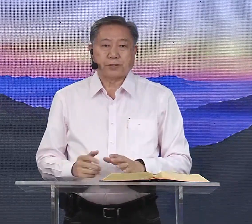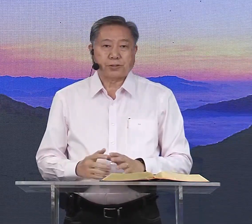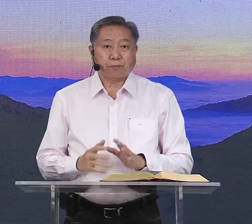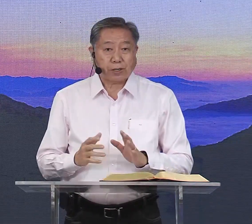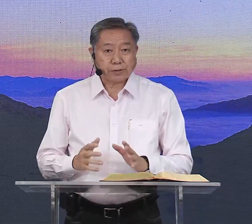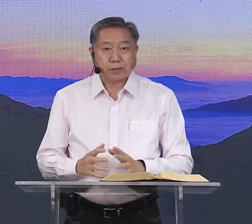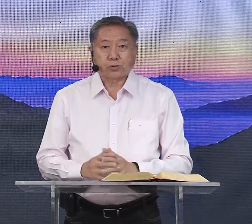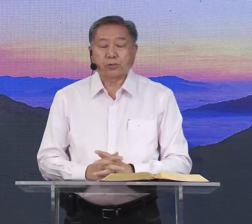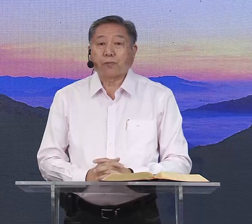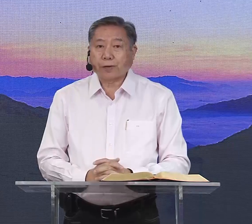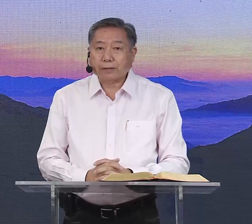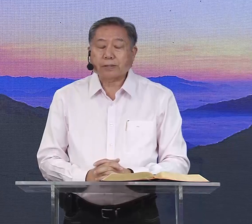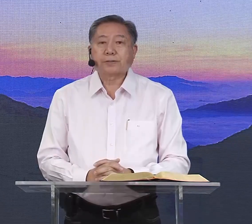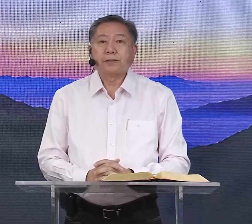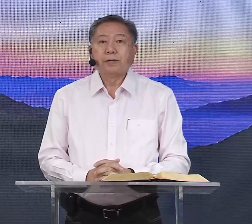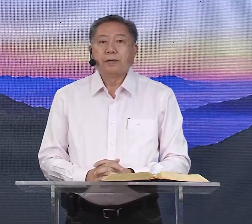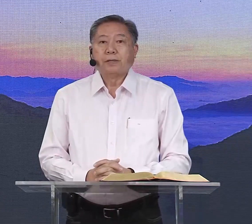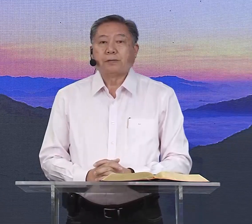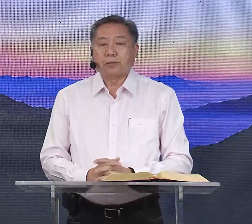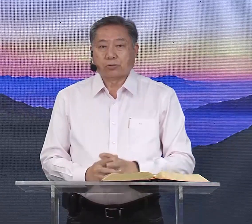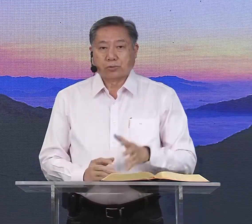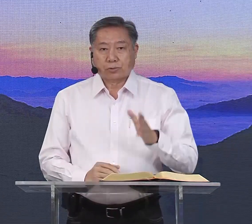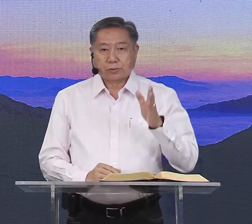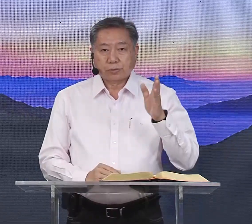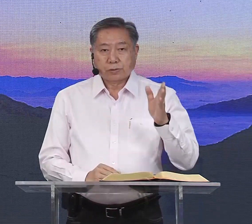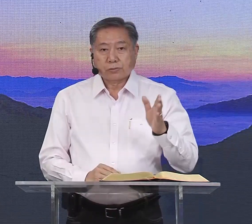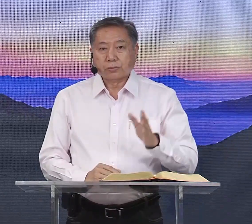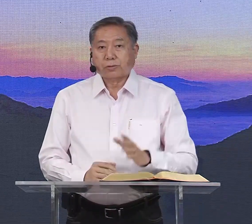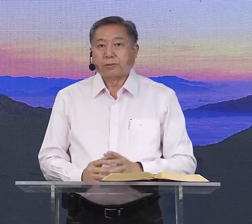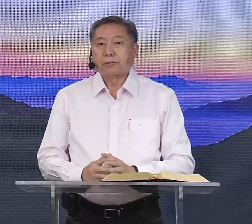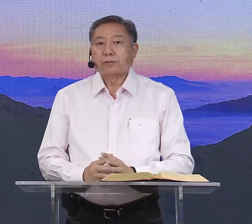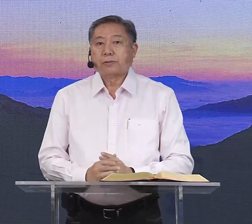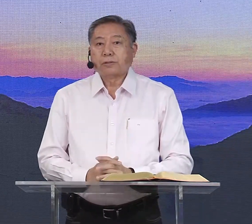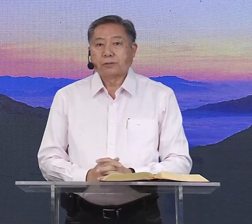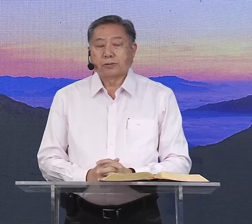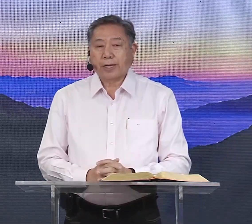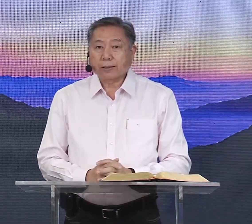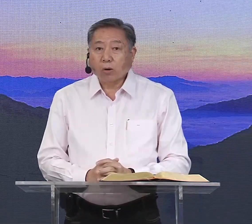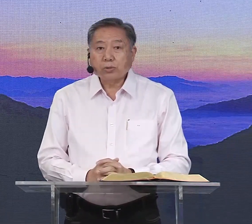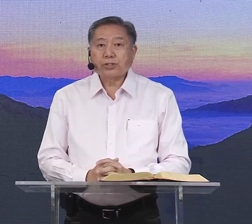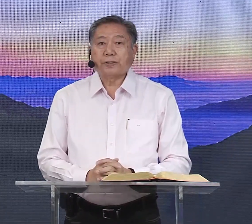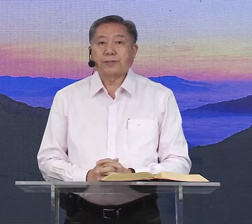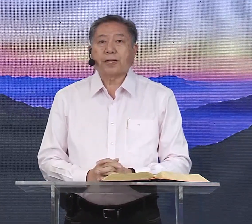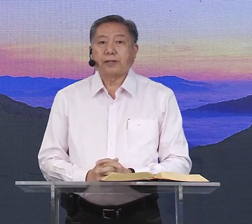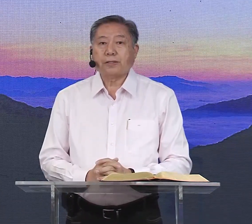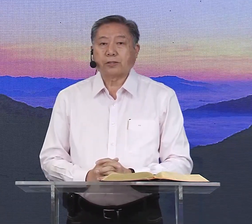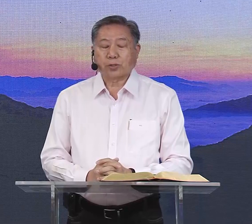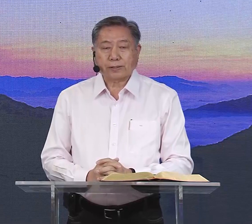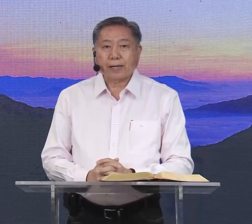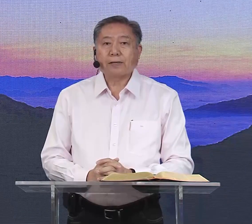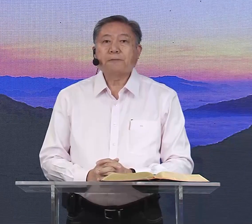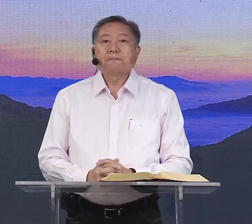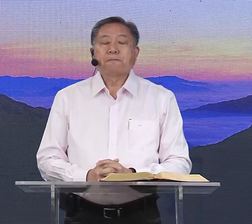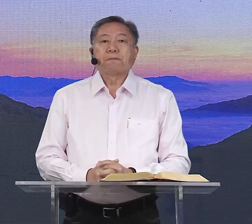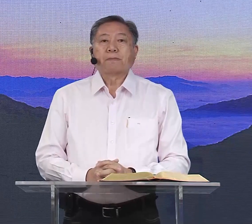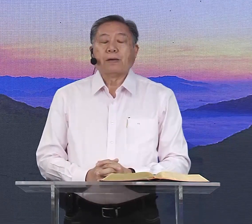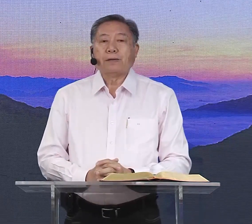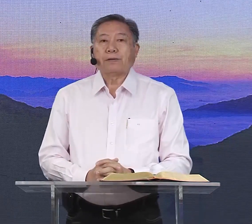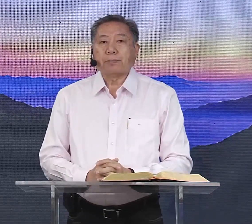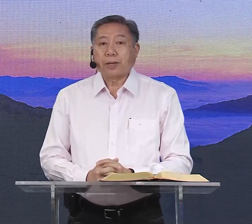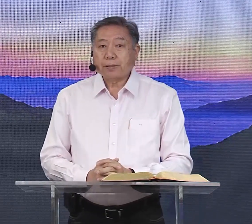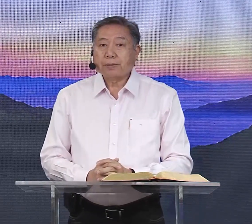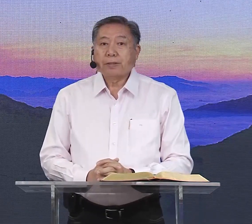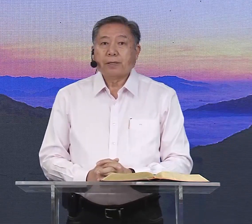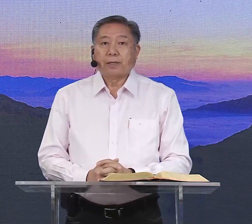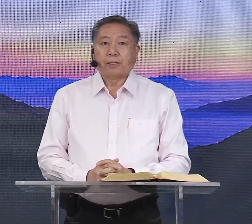aproveite esse dia, faça as suas ofertas, tanto no QR Code que está aí na sua tela